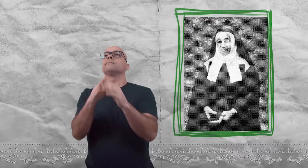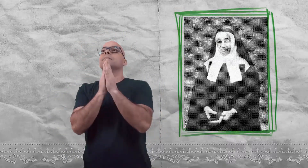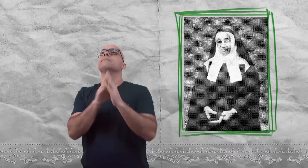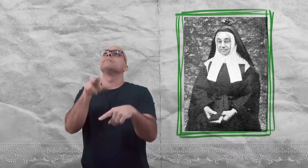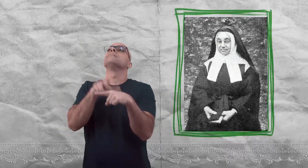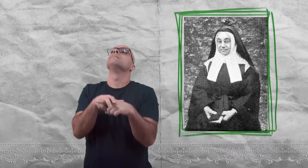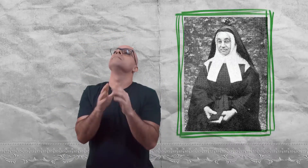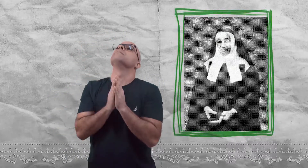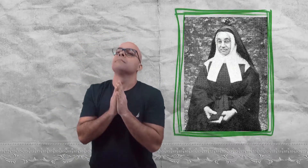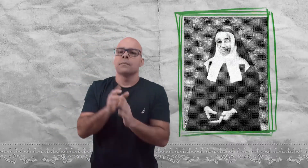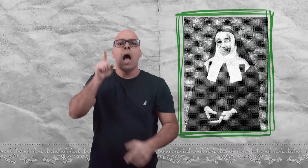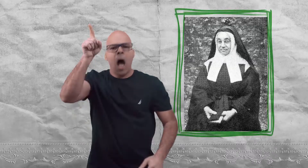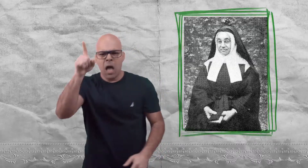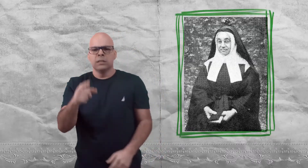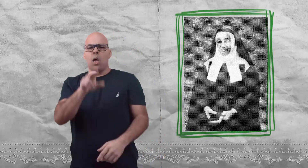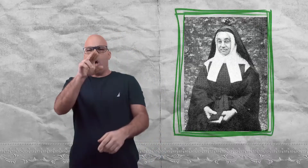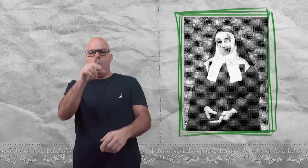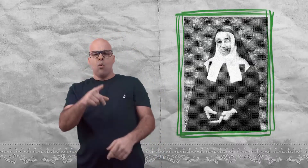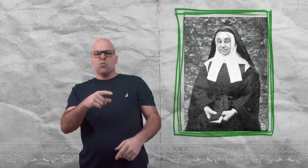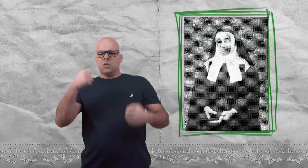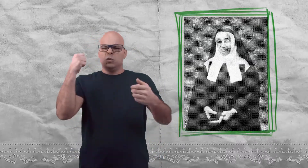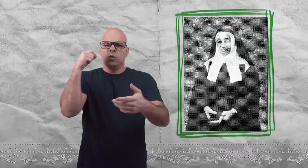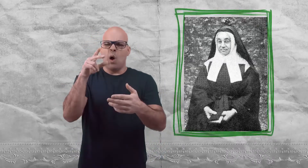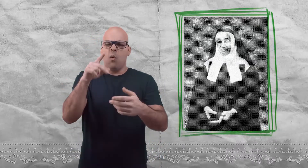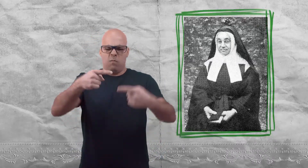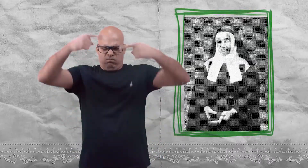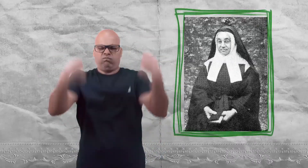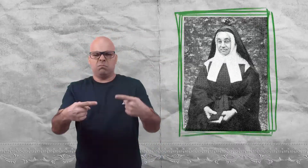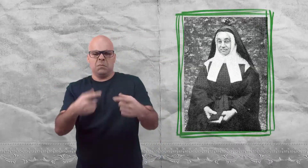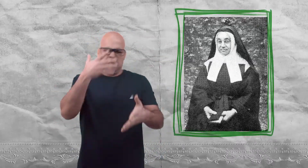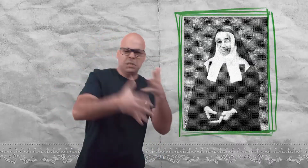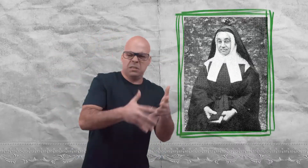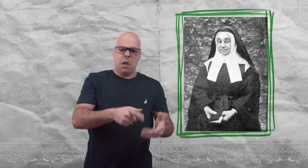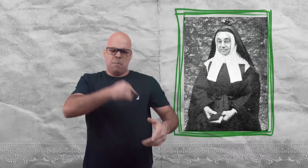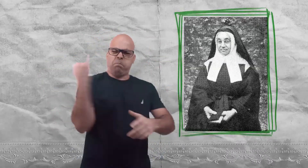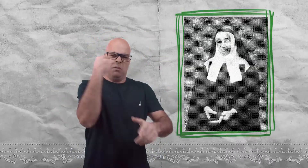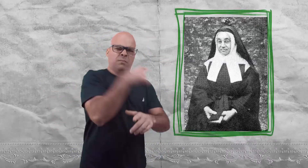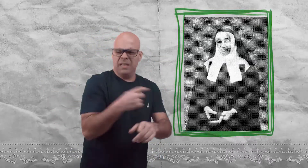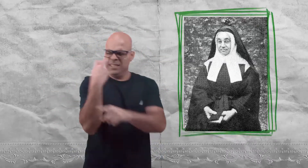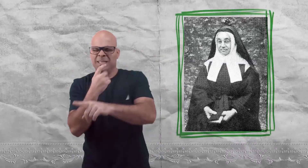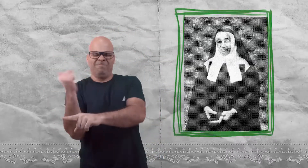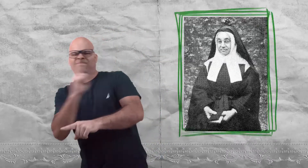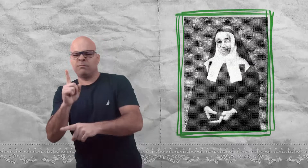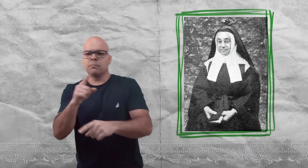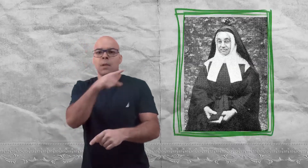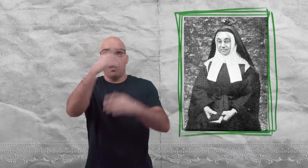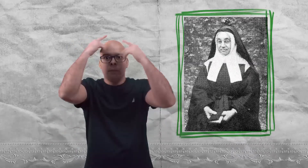lá assistindo a palestra em que Louise defendia a importância da língua de sinais e criticava o método